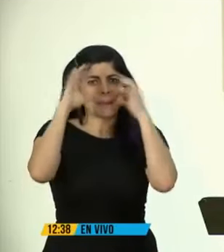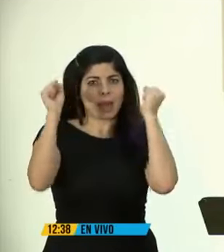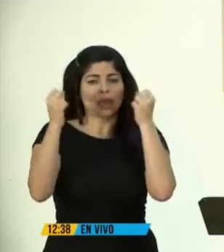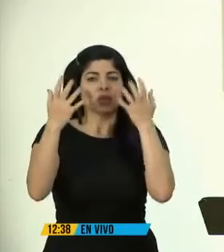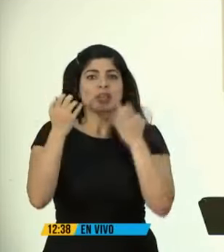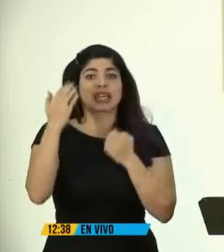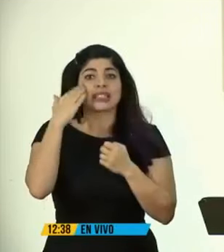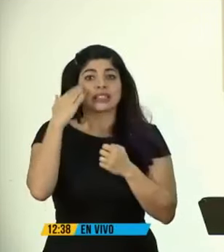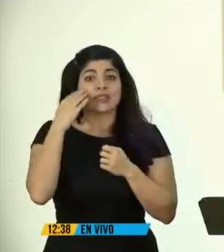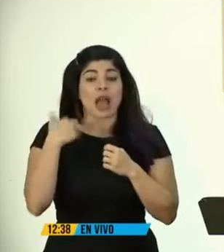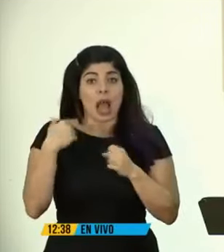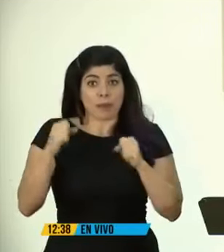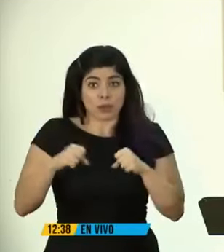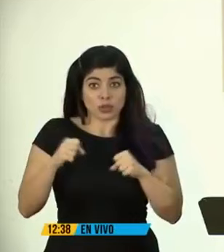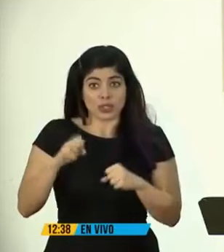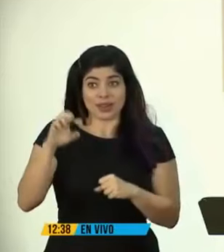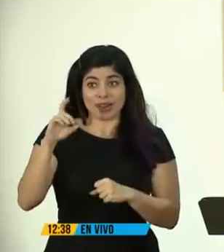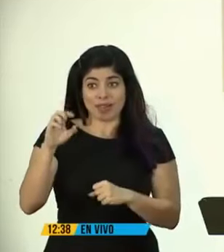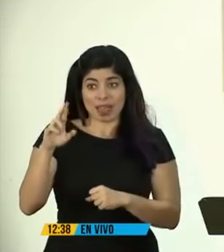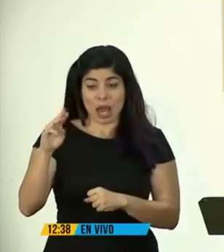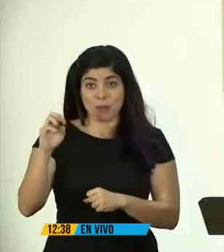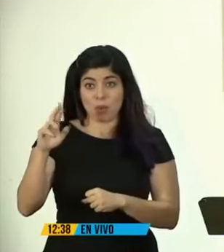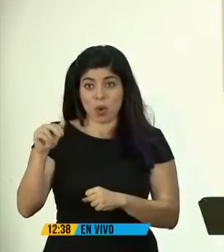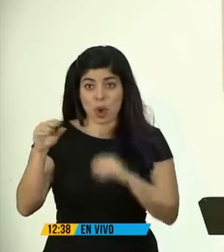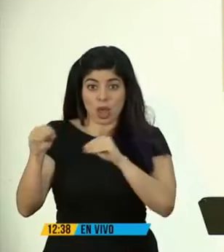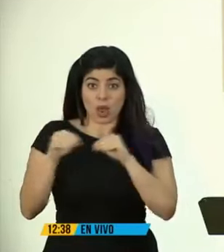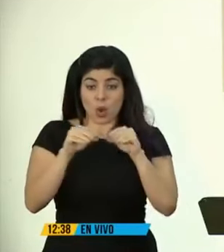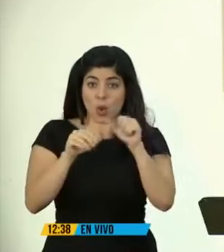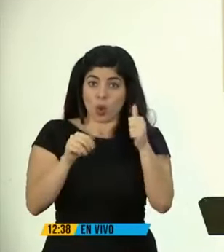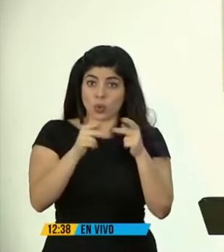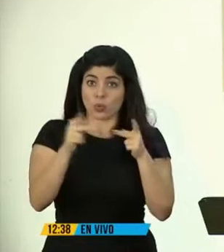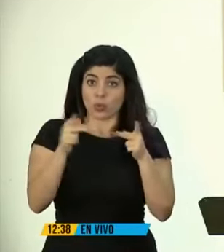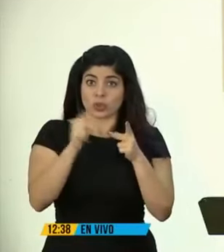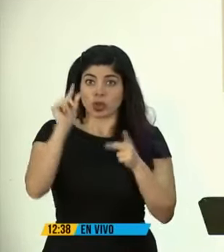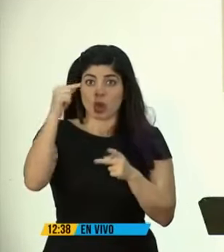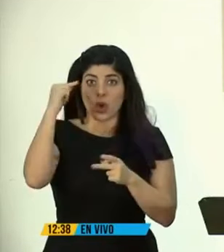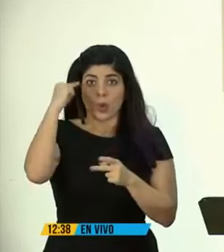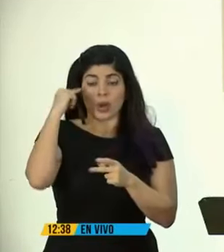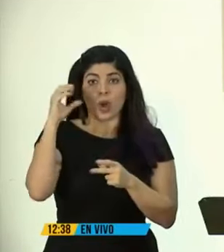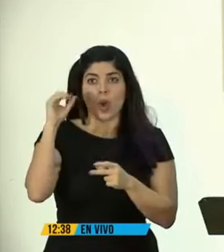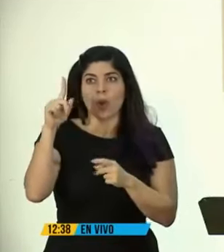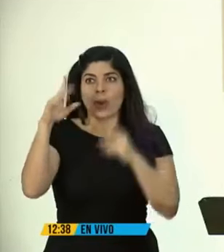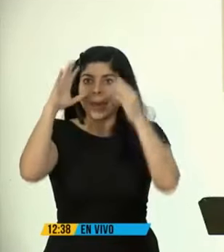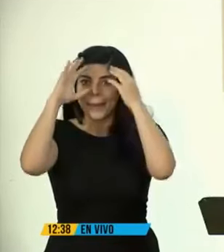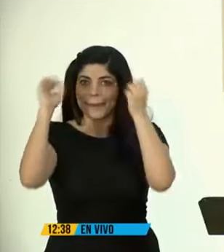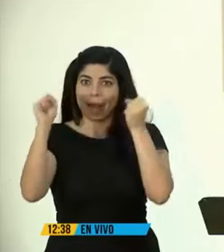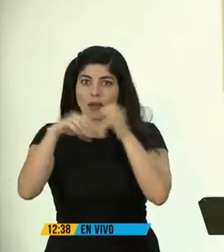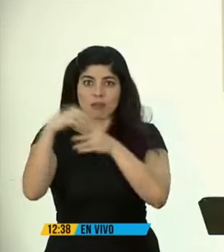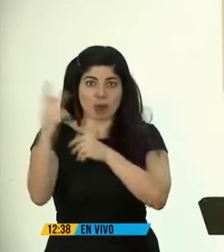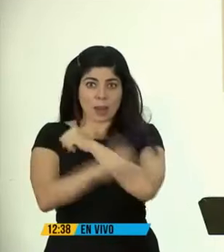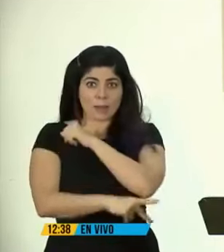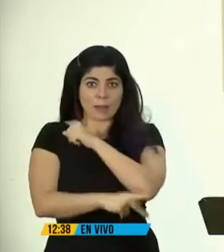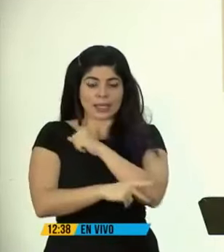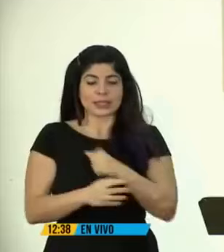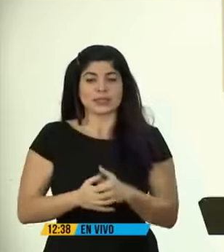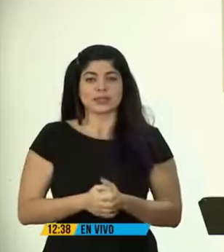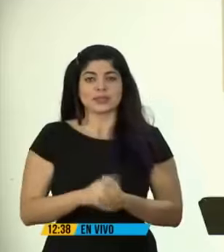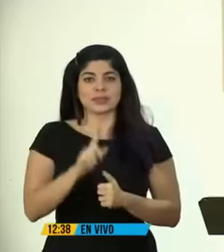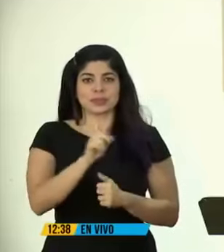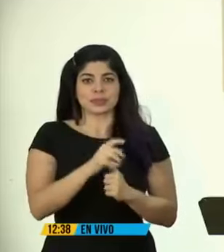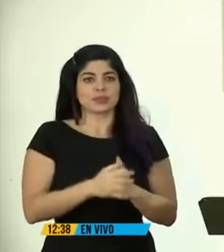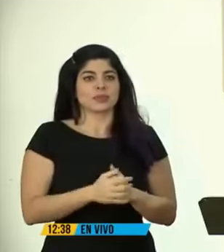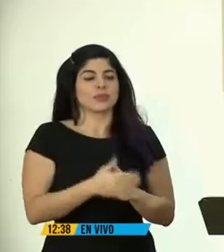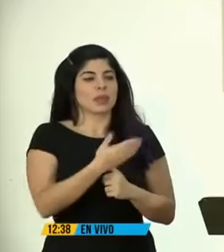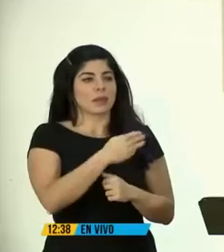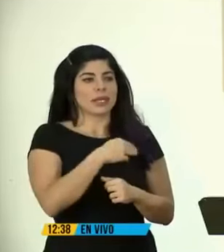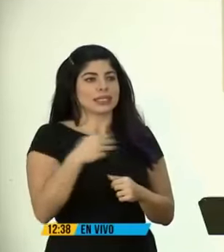saber, ¿tiene la posibilidad don Edgar de tener otro puesto en el gobierno o específicamente en una embajada fuera del país? Muchas gracias, señora